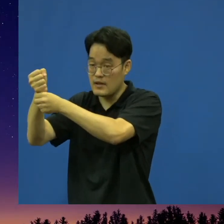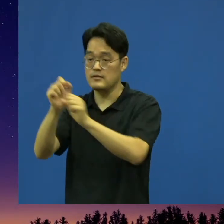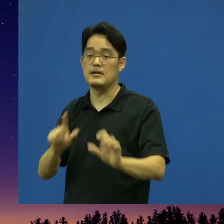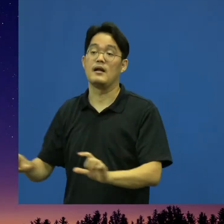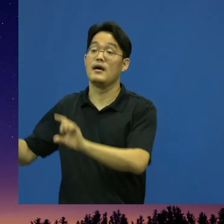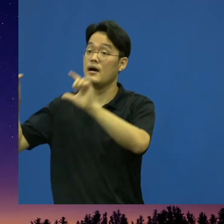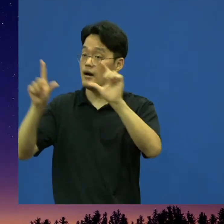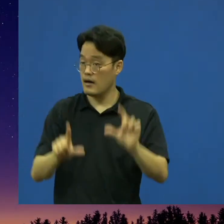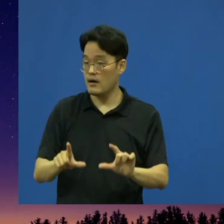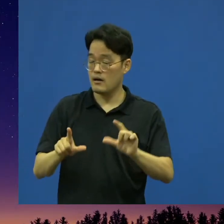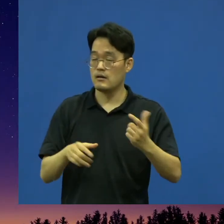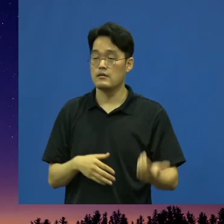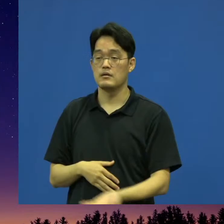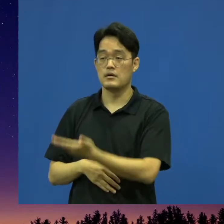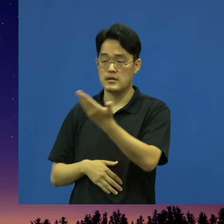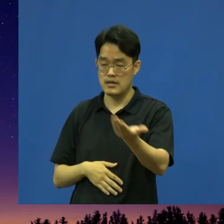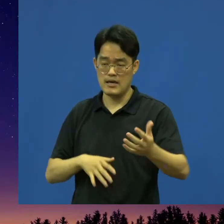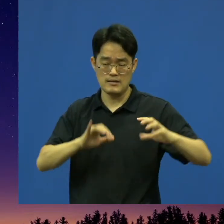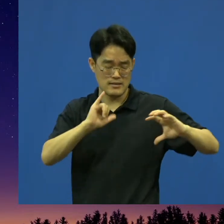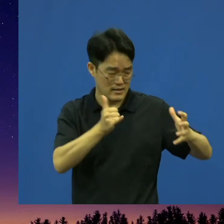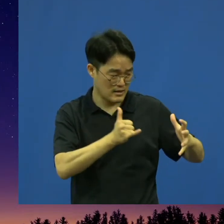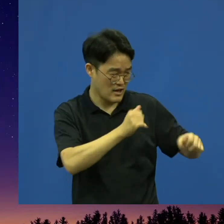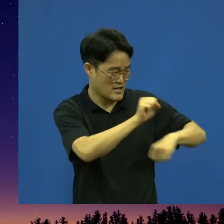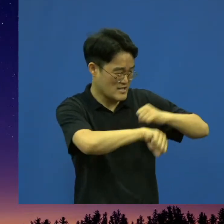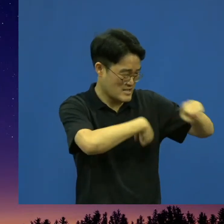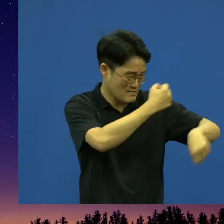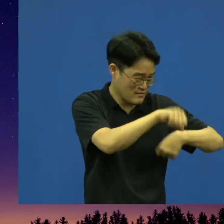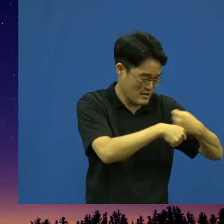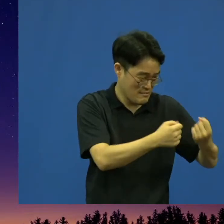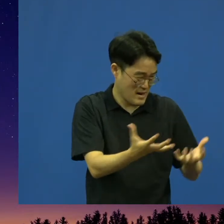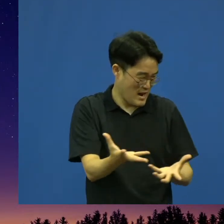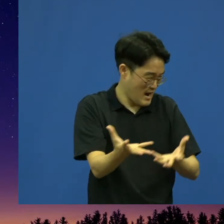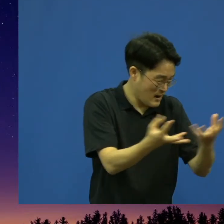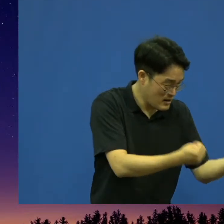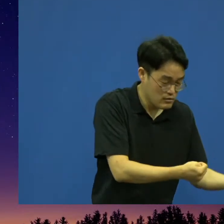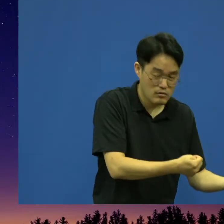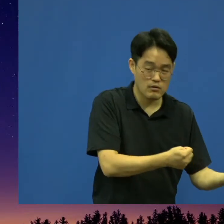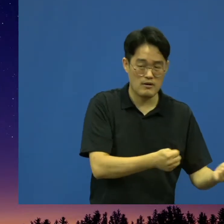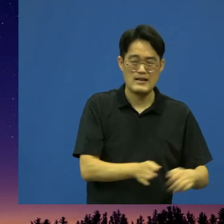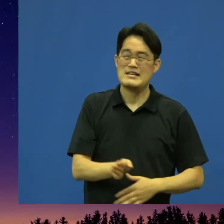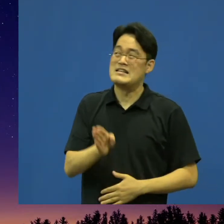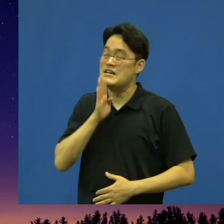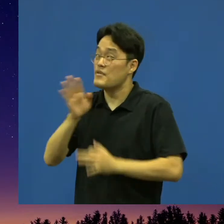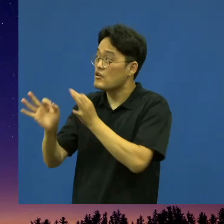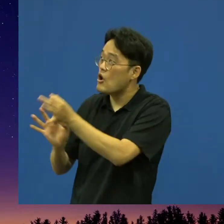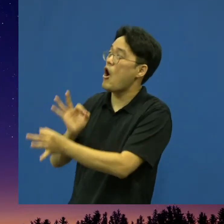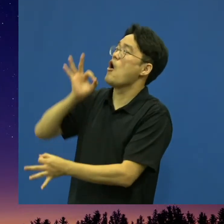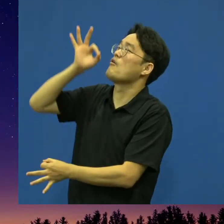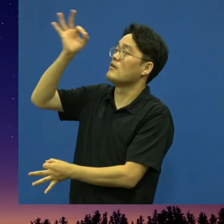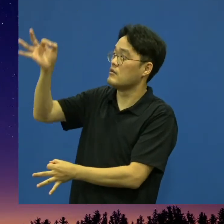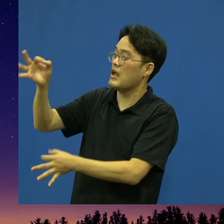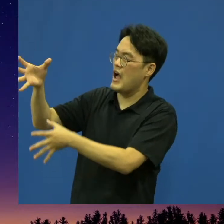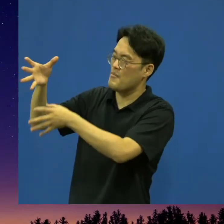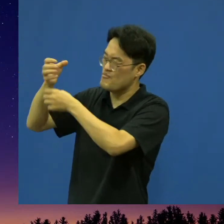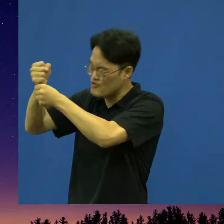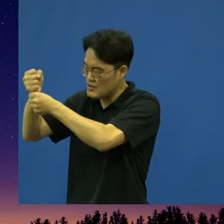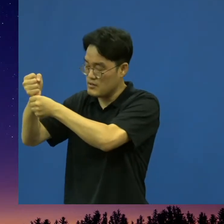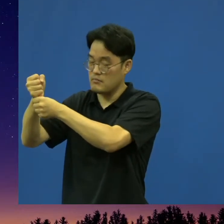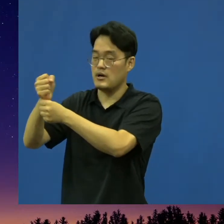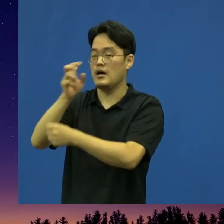세상에 짐승들이 아무리 득실거려도 뭐가 참된 것이며 영원한 것인가가 보여야